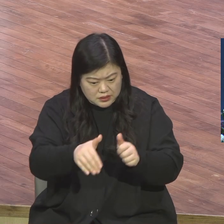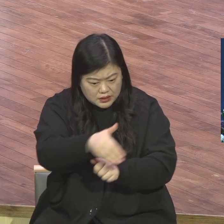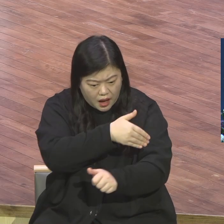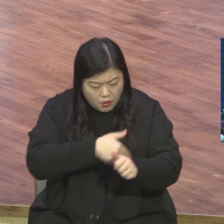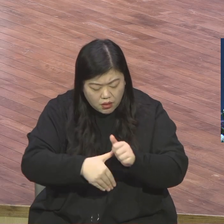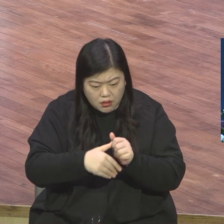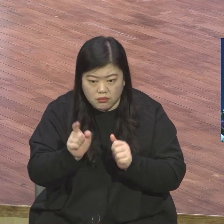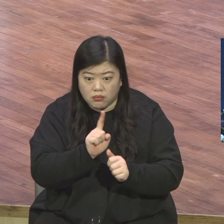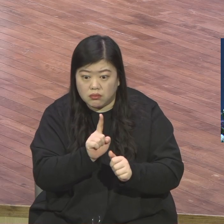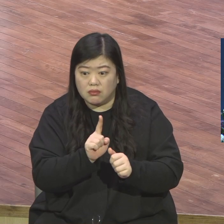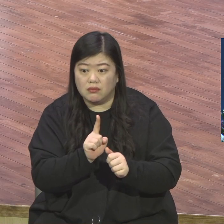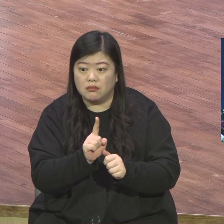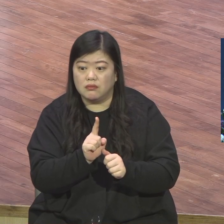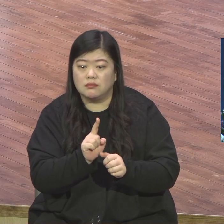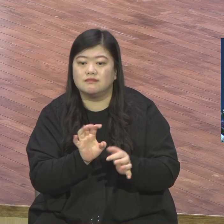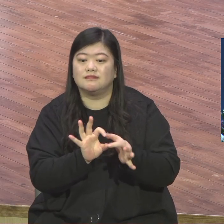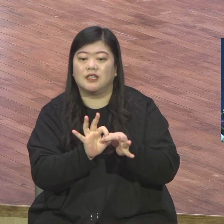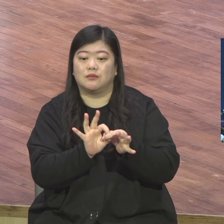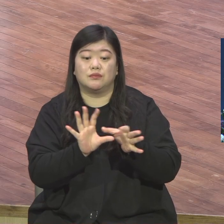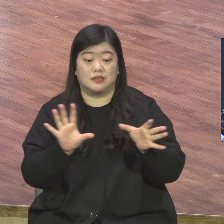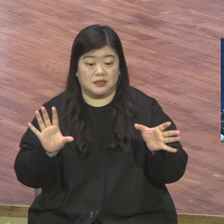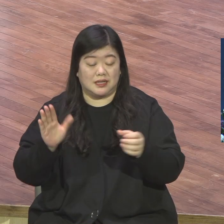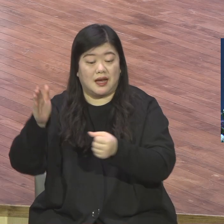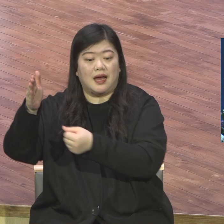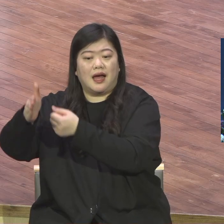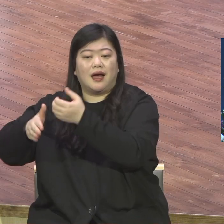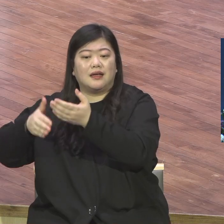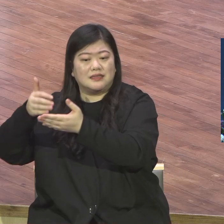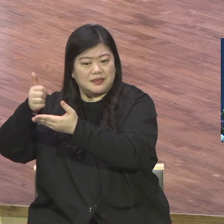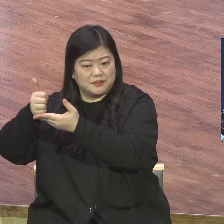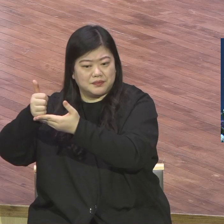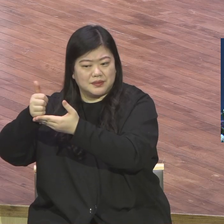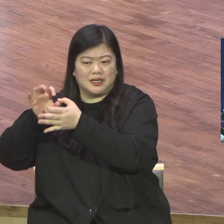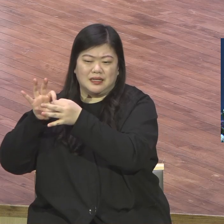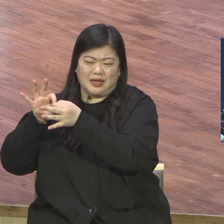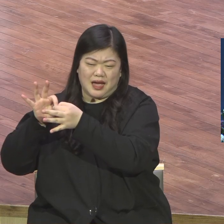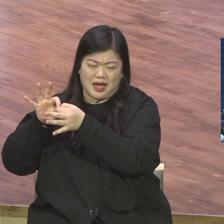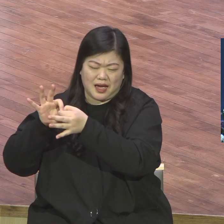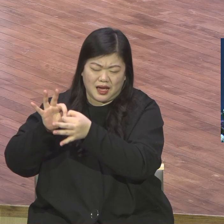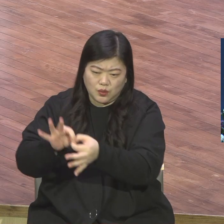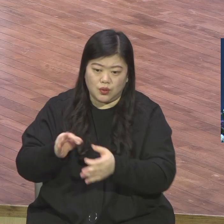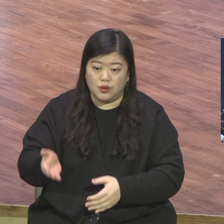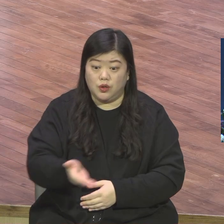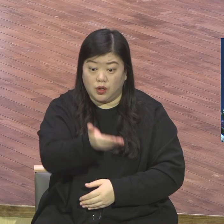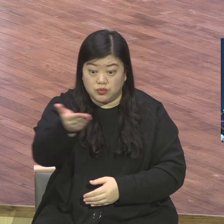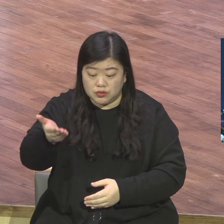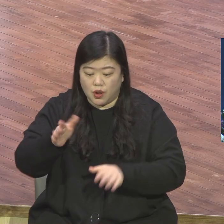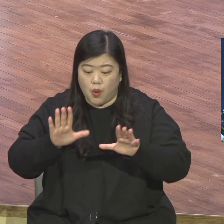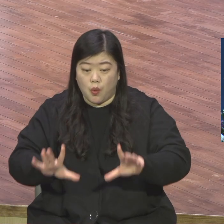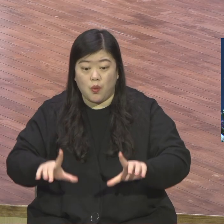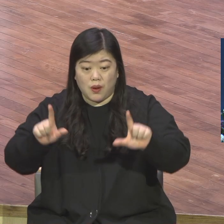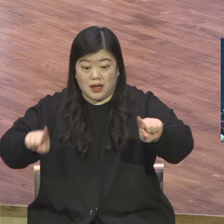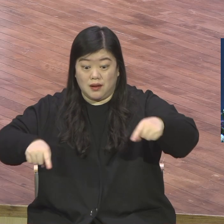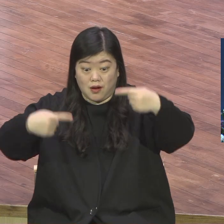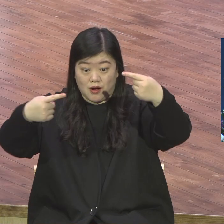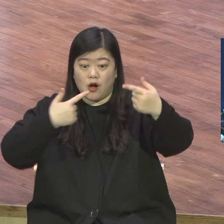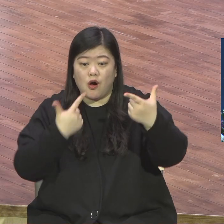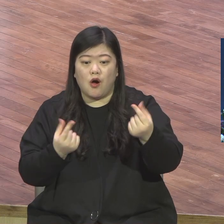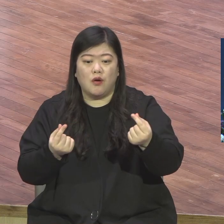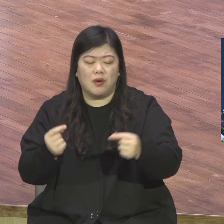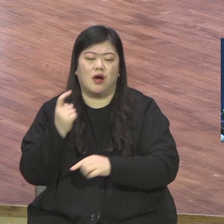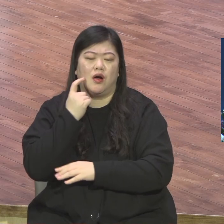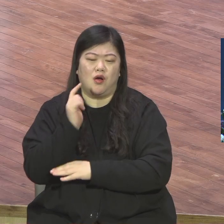하나님은 여러분을 이전 나중 영광이 이전 영광보다 더 크게 하실